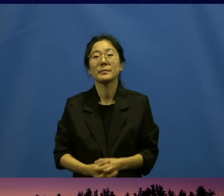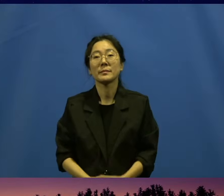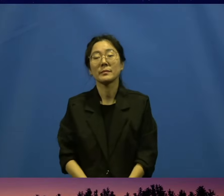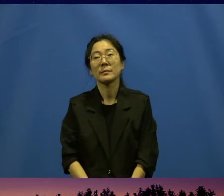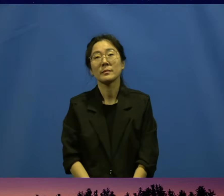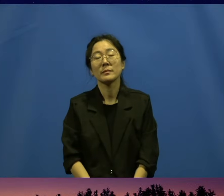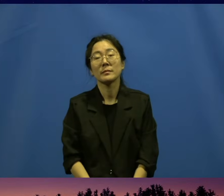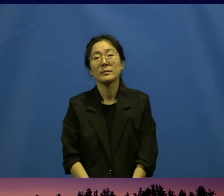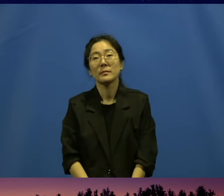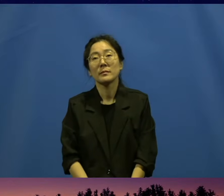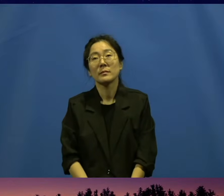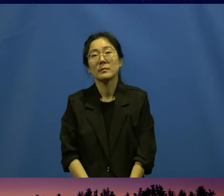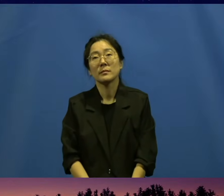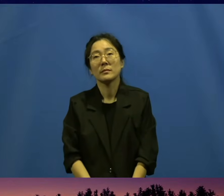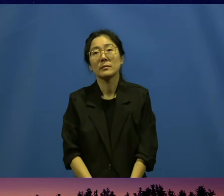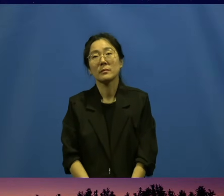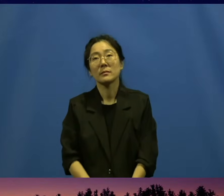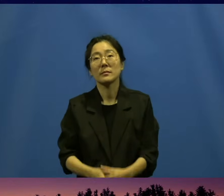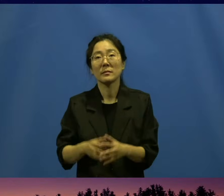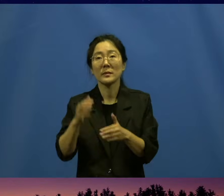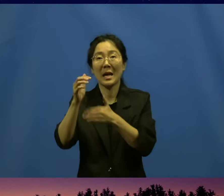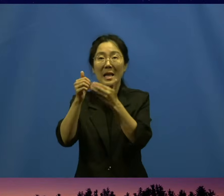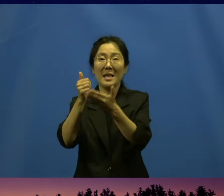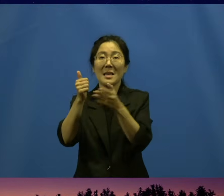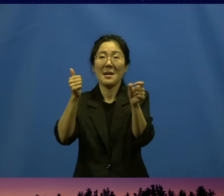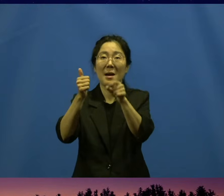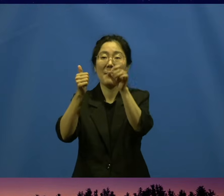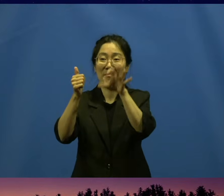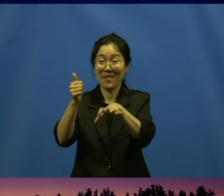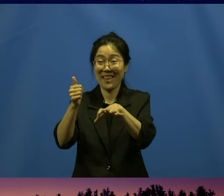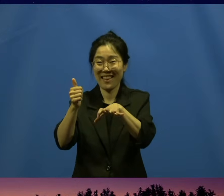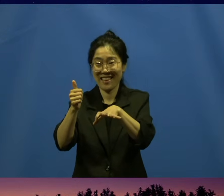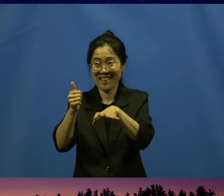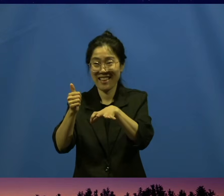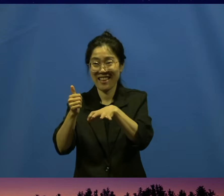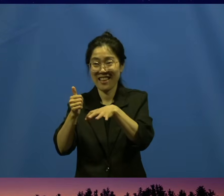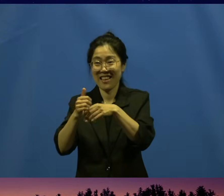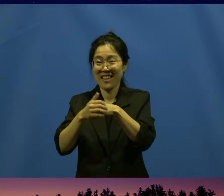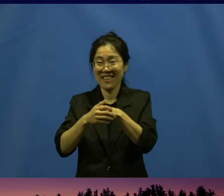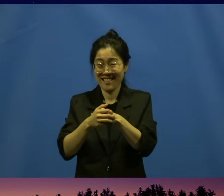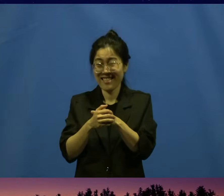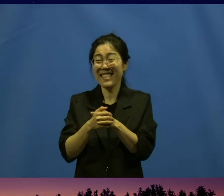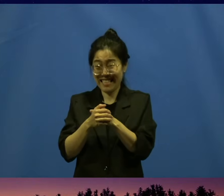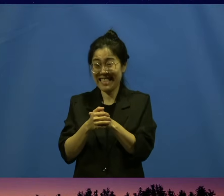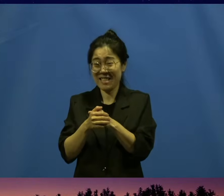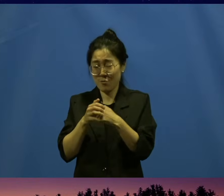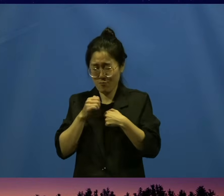우리에게 귀한 말씀 주신 하나님 앞에 다시 한번 큰 영광의 박수를 돌렸으면 좋겠습니다.